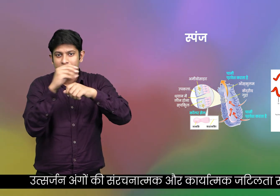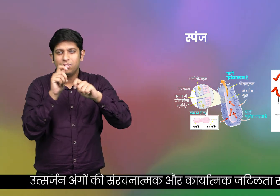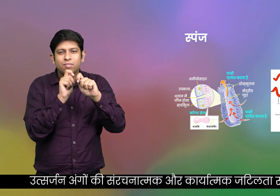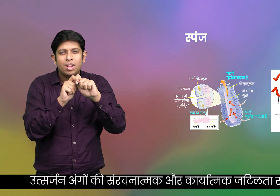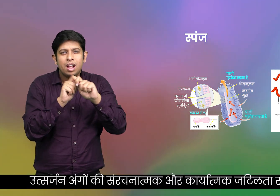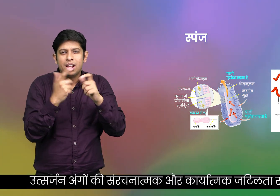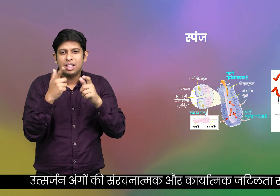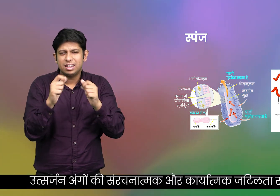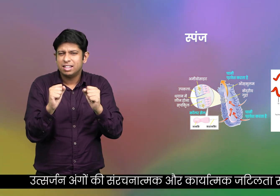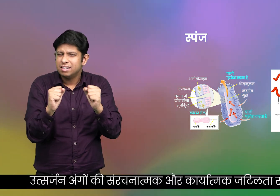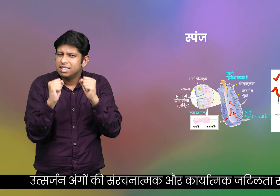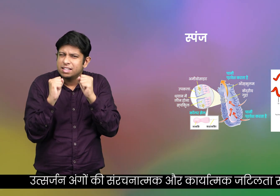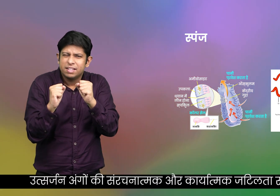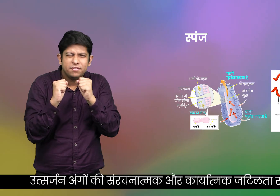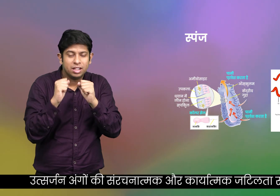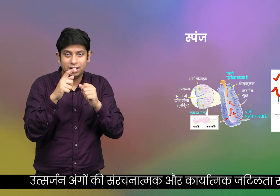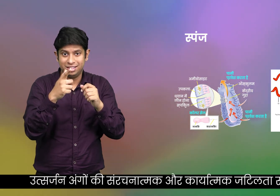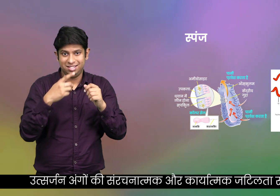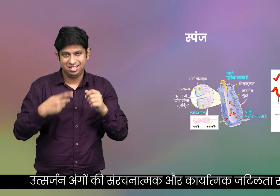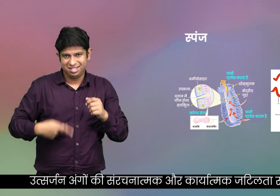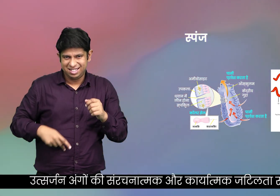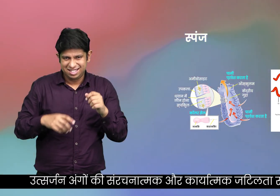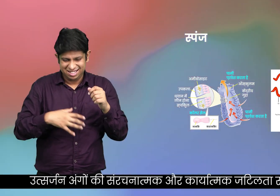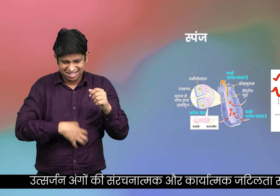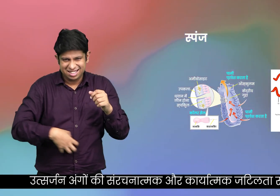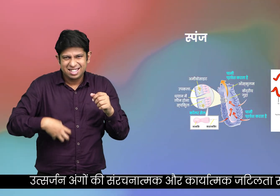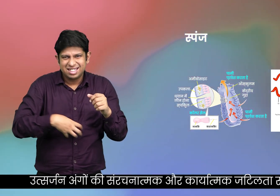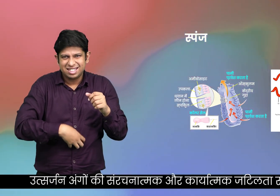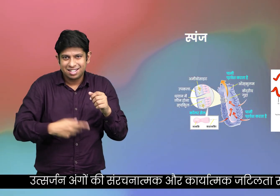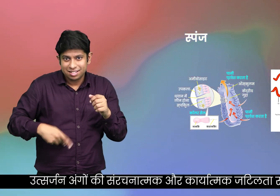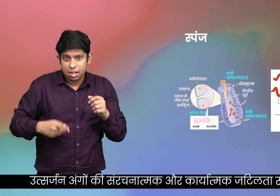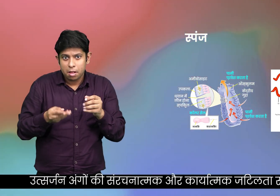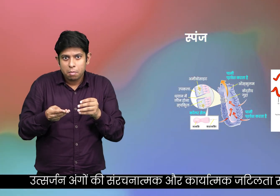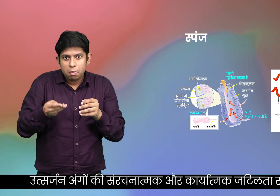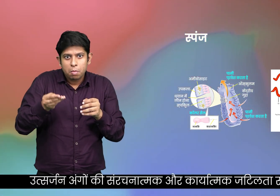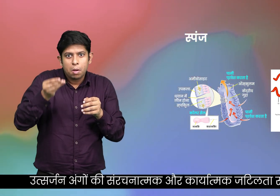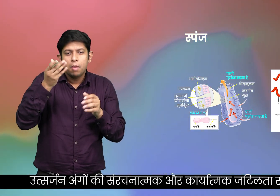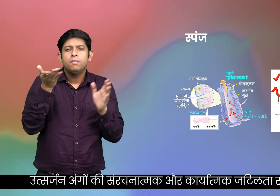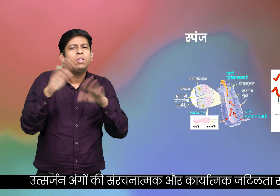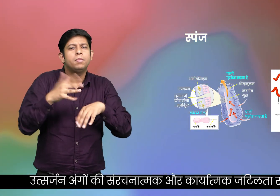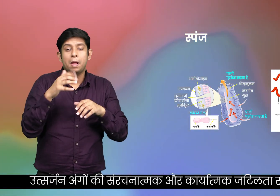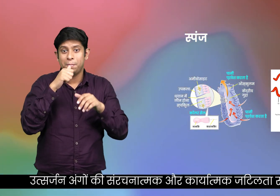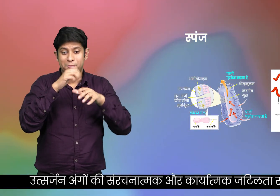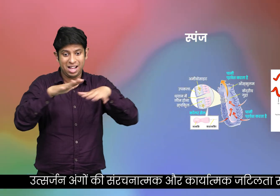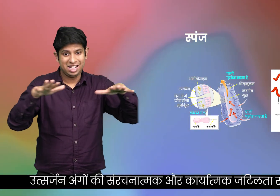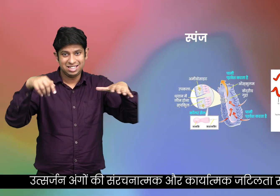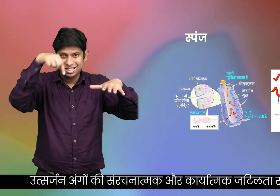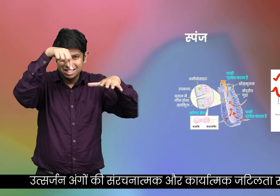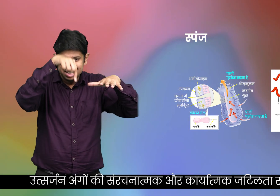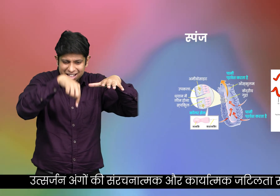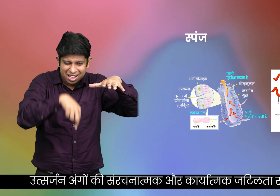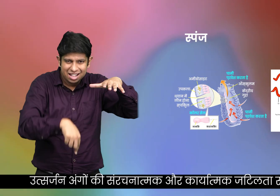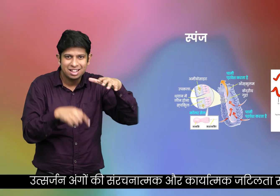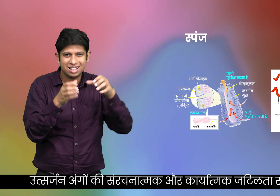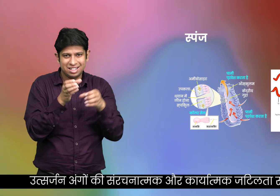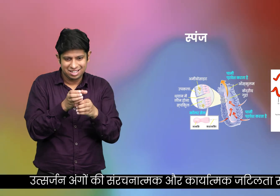उत्सर्जन अंगों की संरचनात्मक और कार्यात्मक जटिलता स्पंज से मनुष्यों